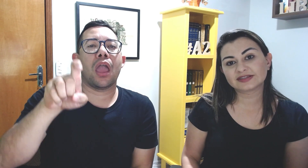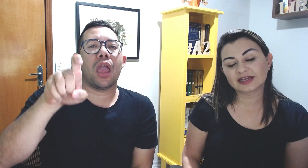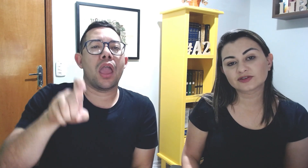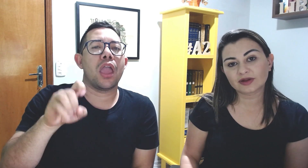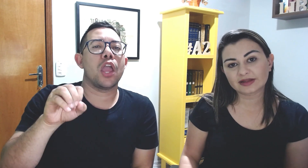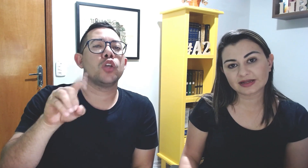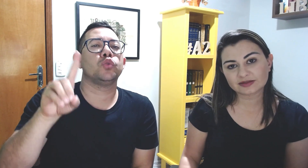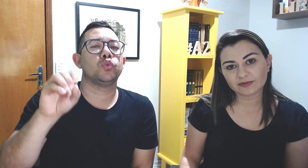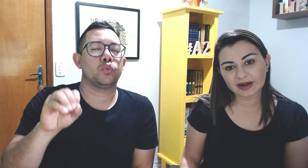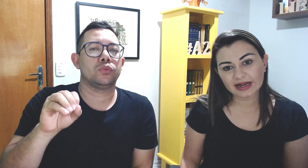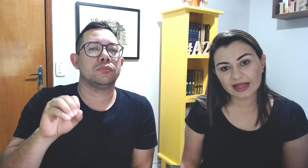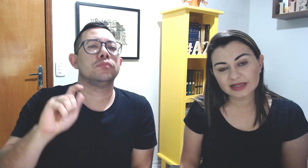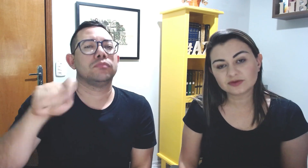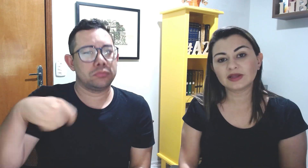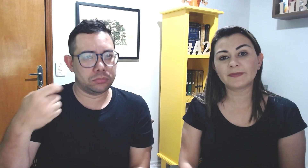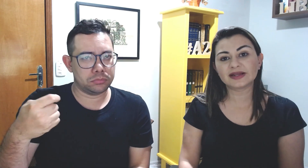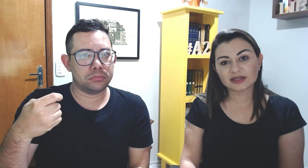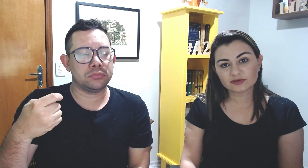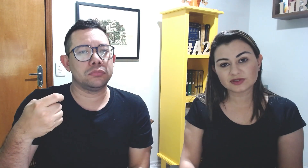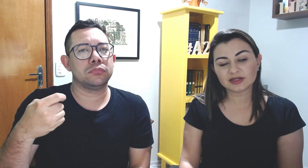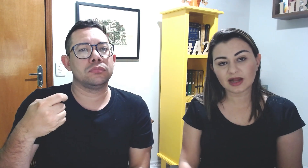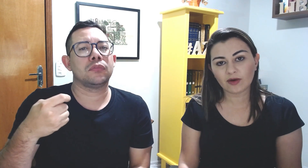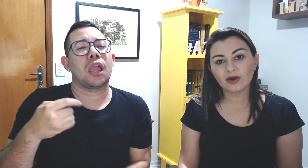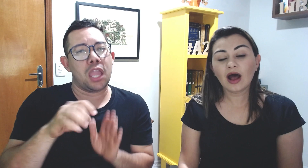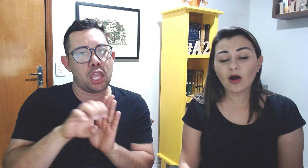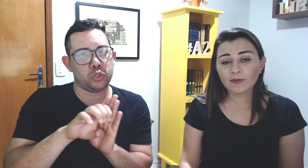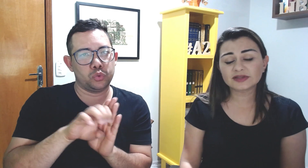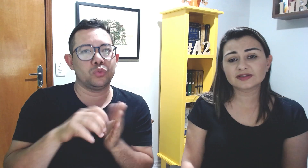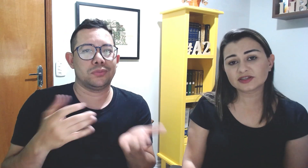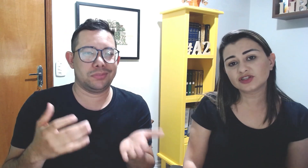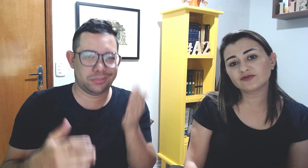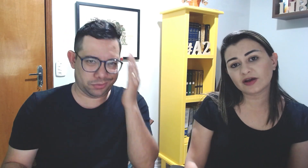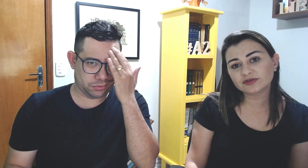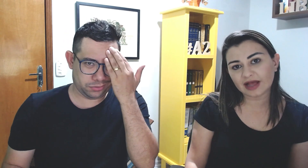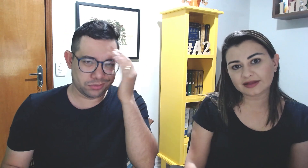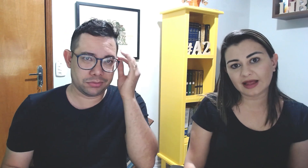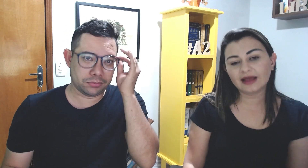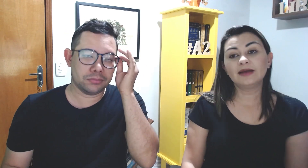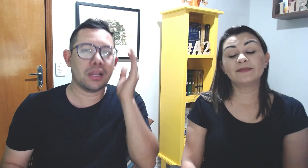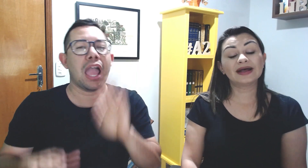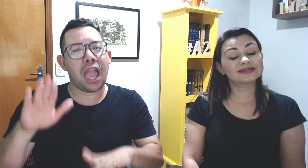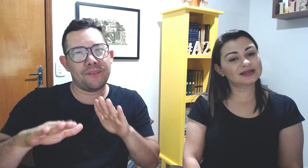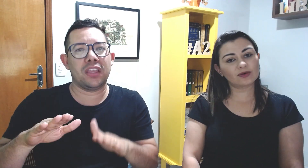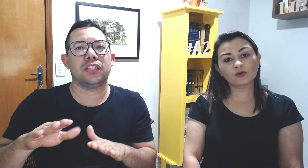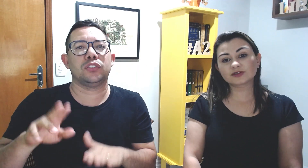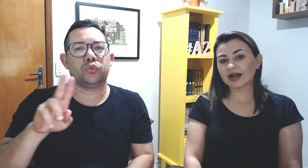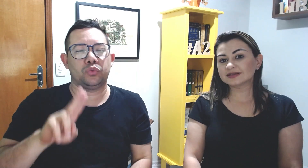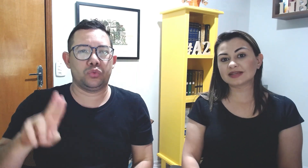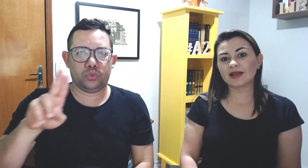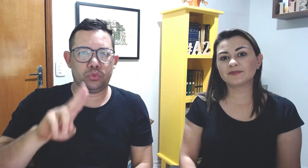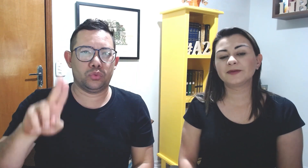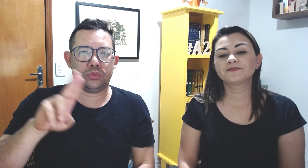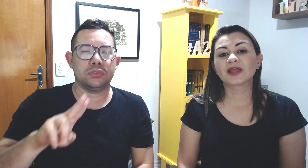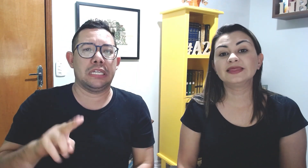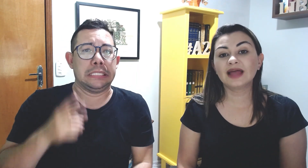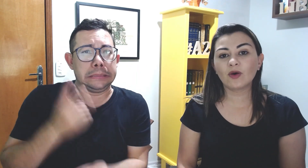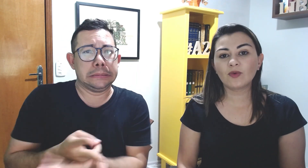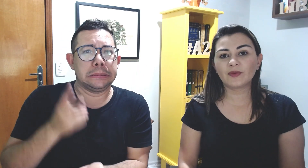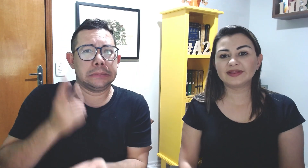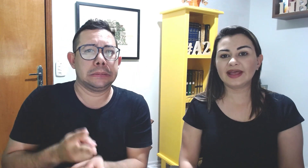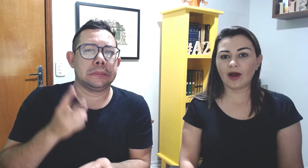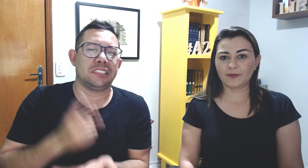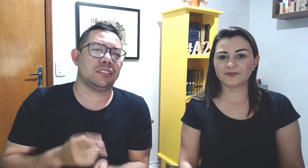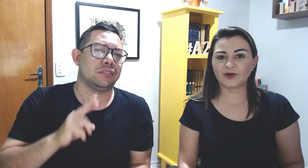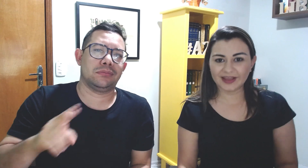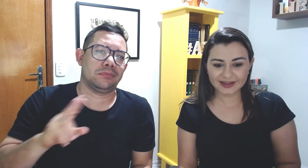lá fazer a soletração para ele Êxodo e apresento o sinal. Algumas vezes a gente vai usar, tá? Mas usar sempre não é